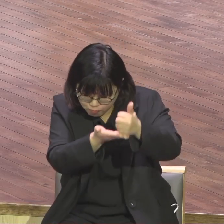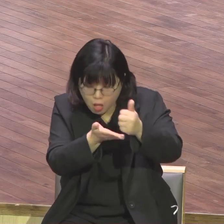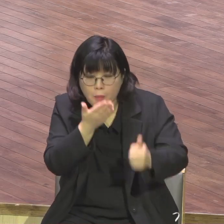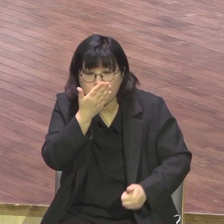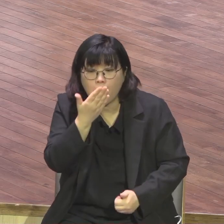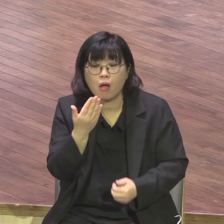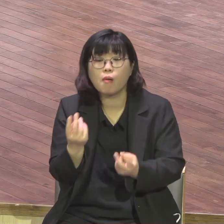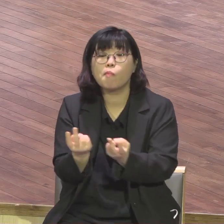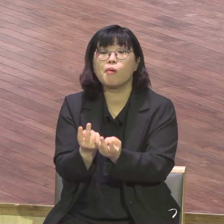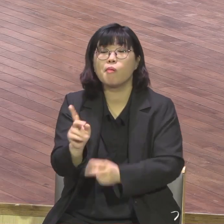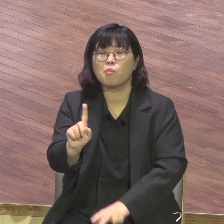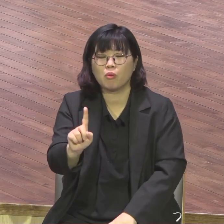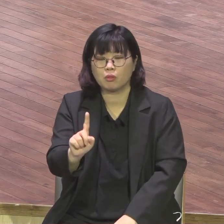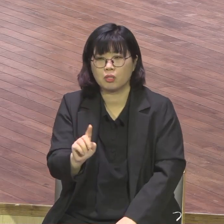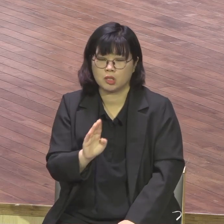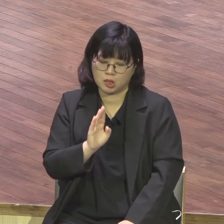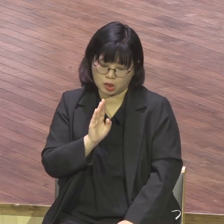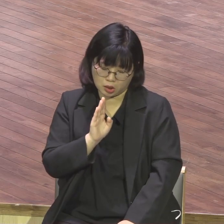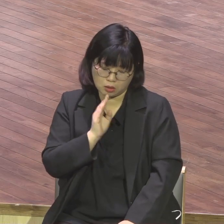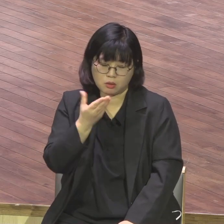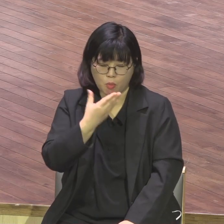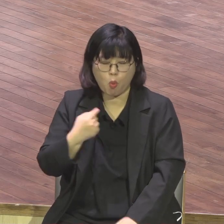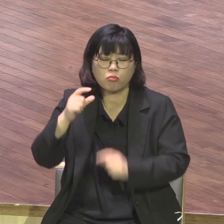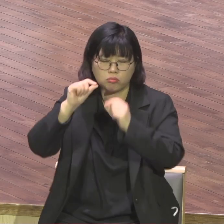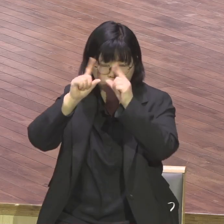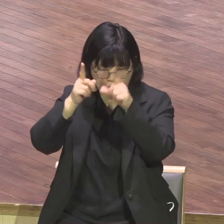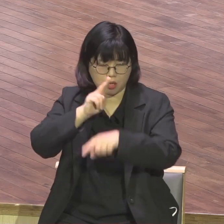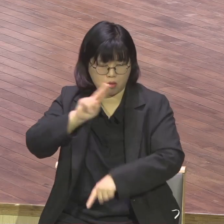종로로서 어떻게 합니까? 섬기는 거.